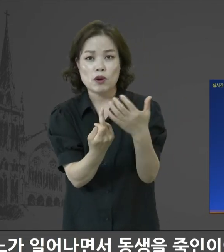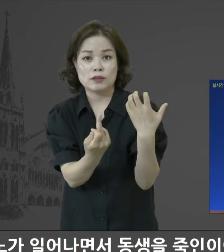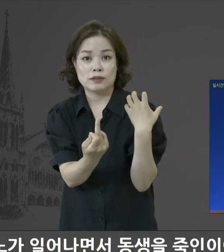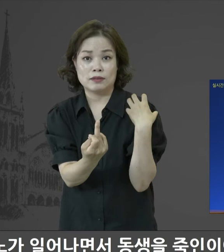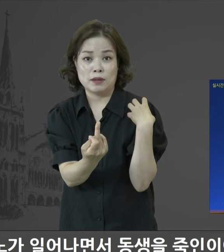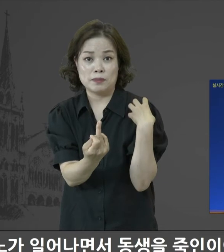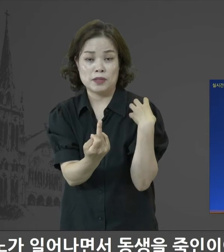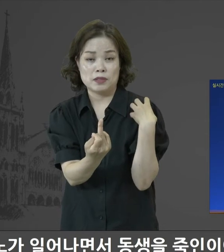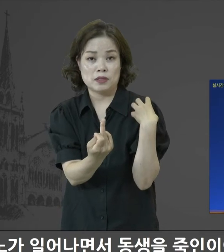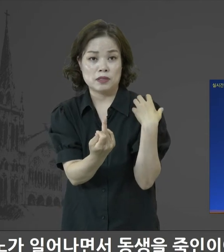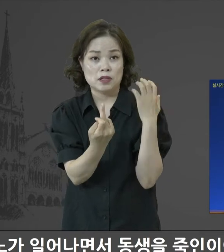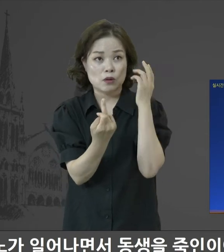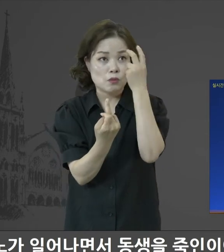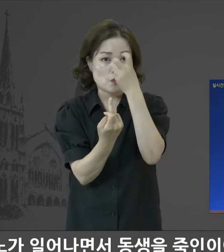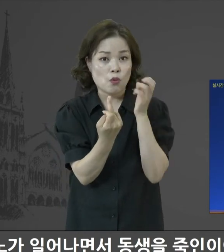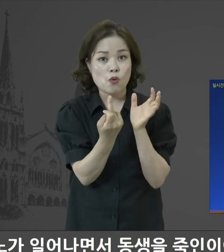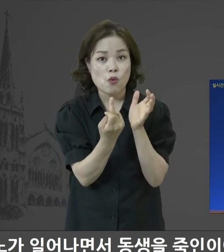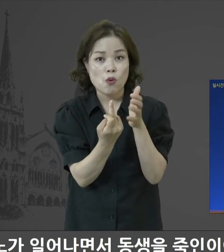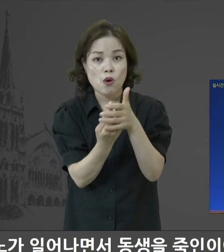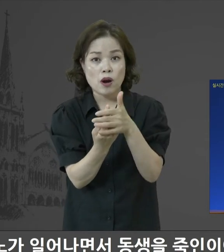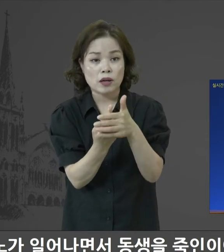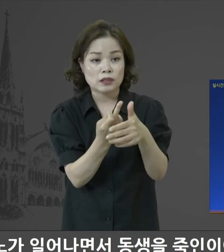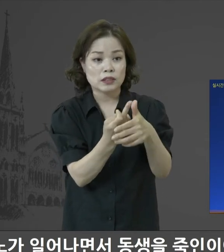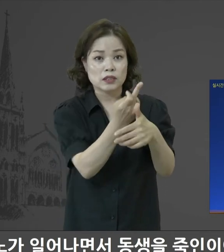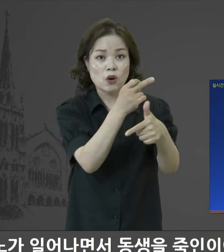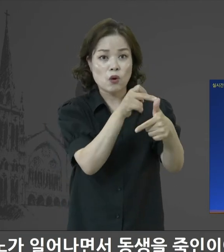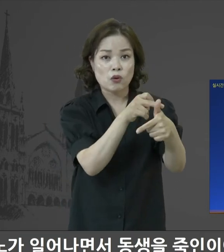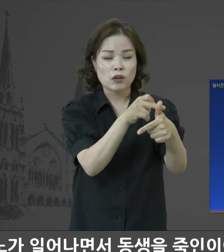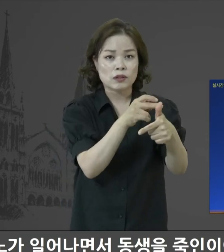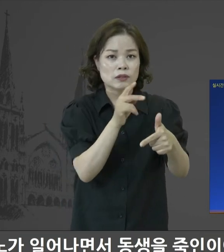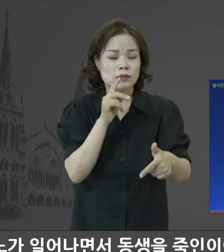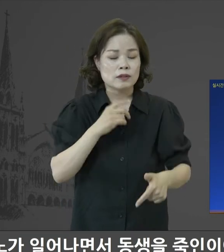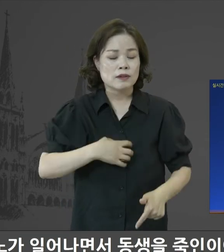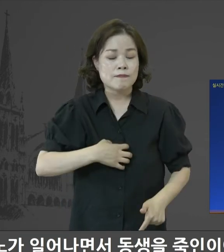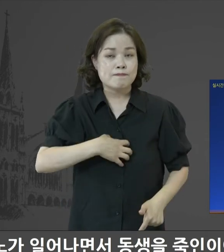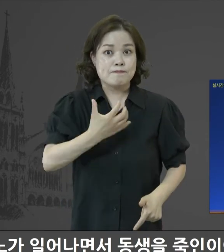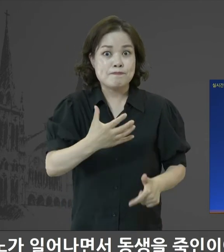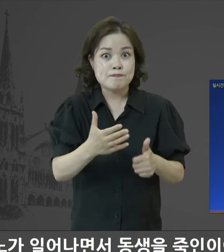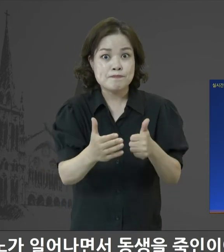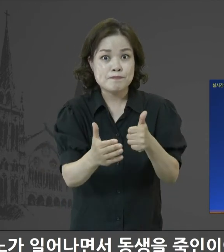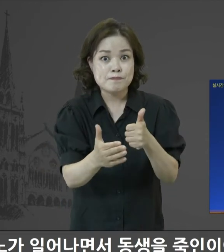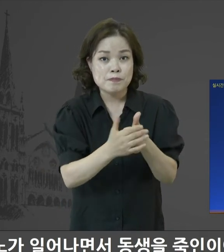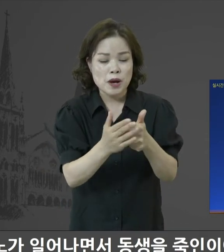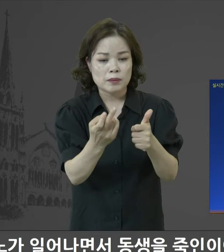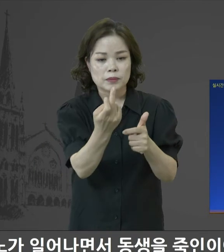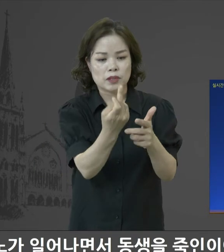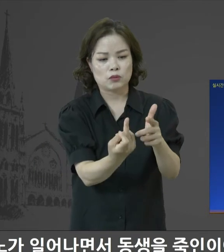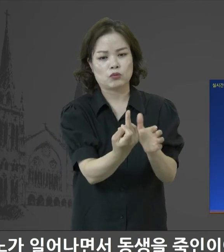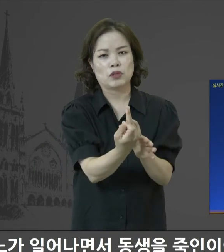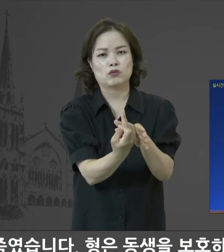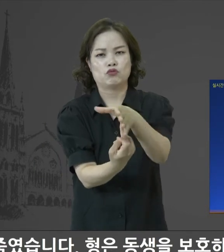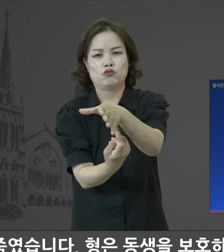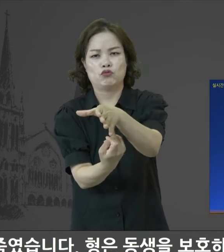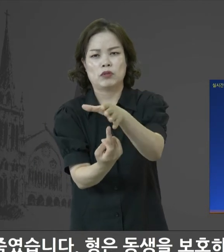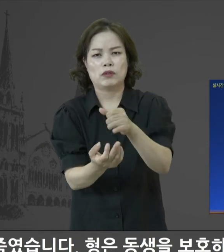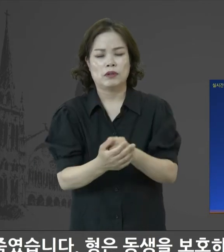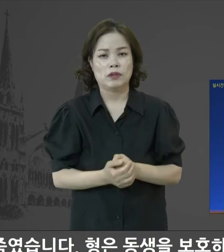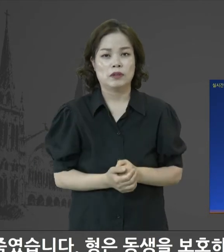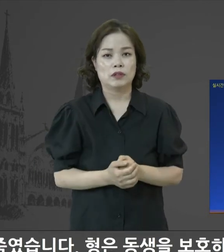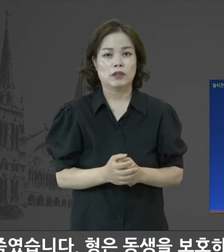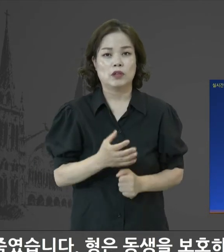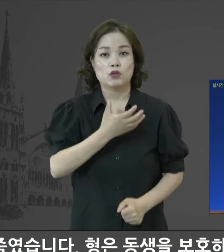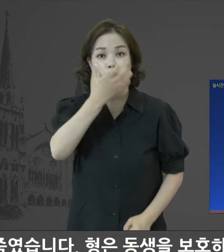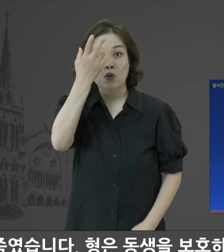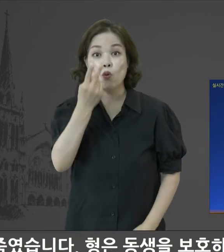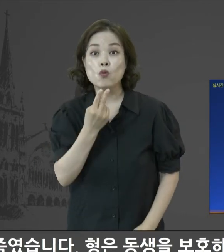있는데 보호해야 될 책임을 가진 형이 증오와 분노 때문에 동생을 죽인 이야기이죠. 요셉도